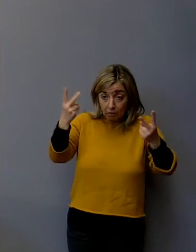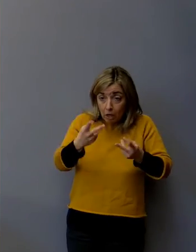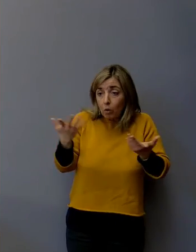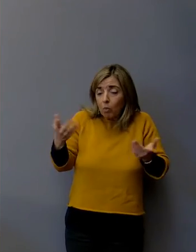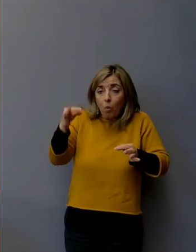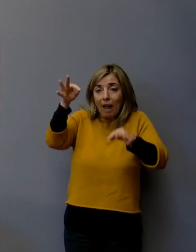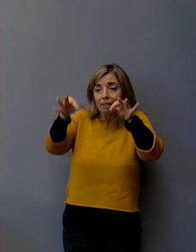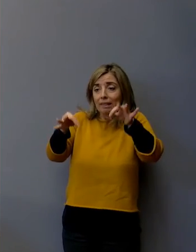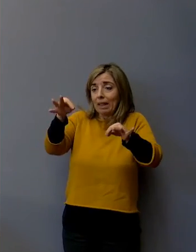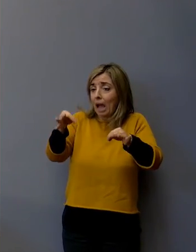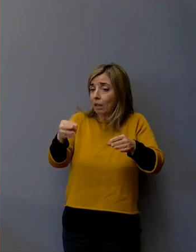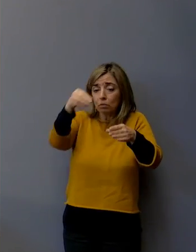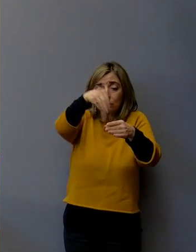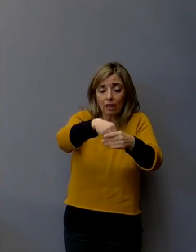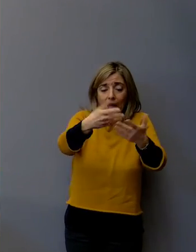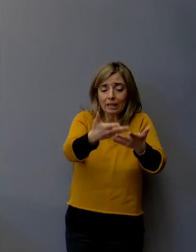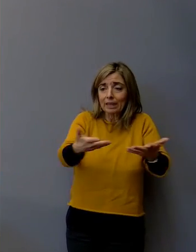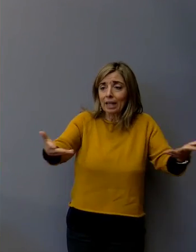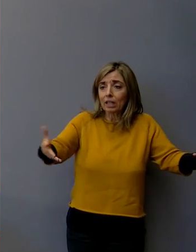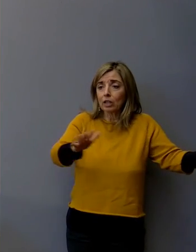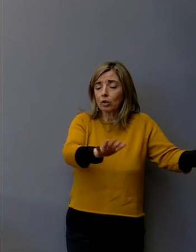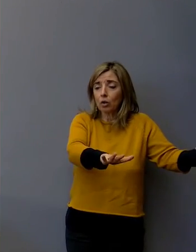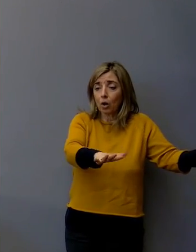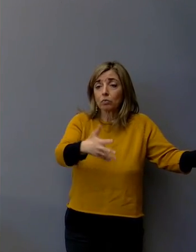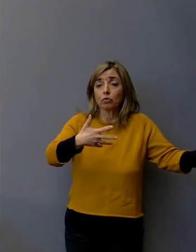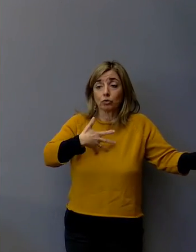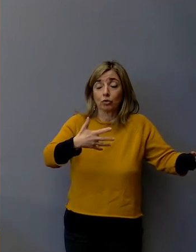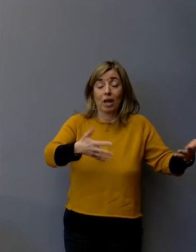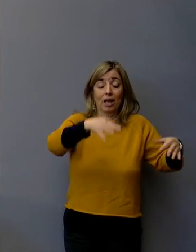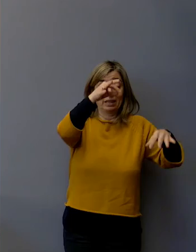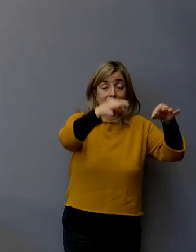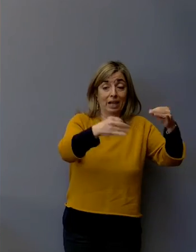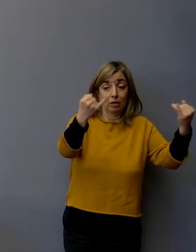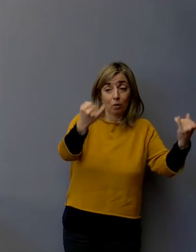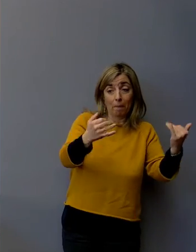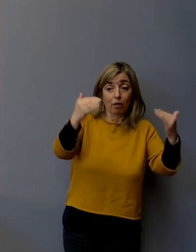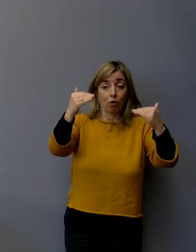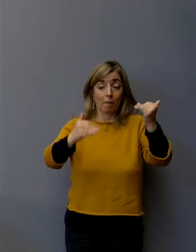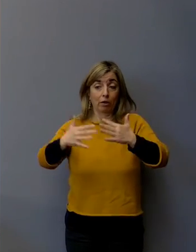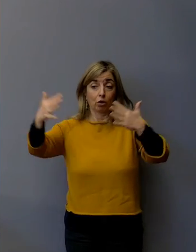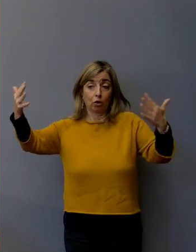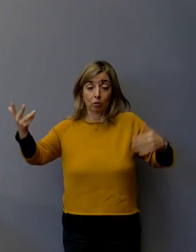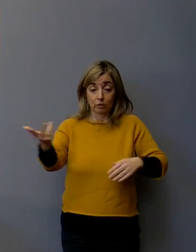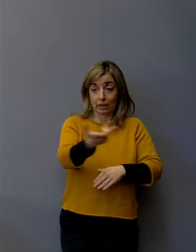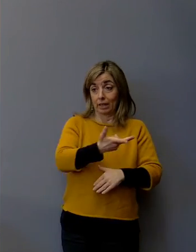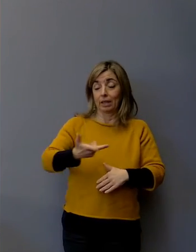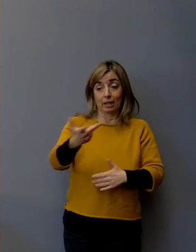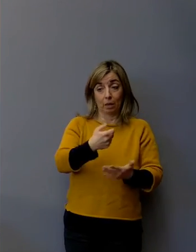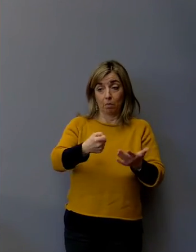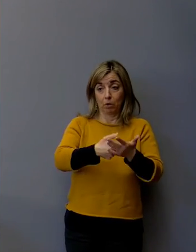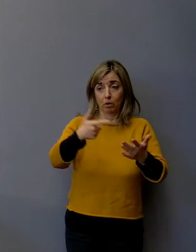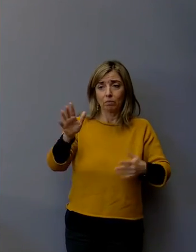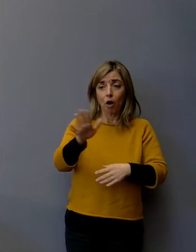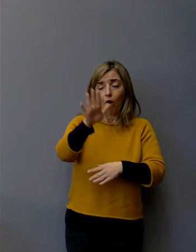uno ha un teatro nel territorio di teatro piccolo cioè il teatro medio c'è il teatro grosso tutti e tre sono importanti poi forse non era carlo felice non lo so ho